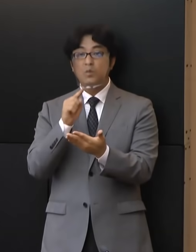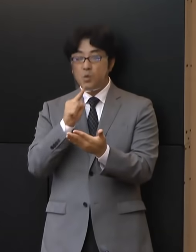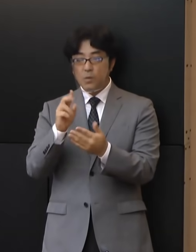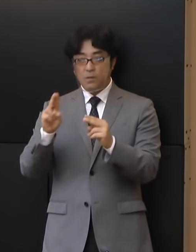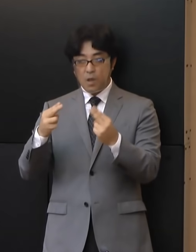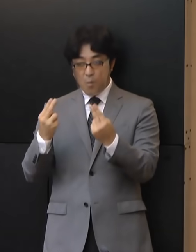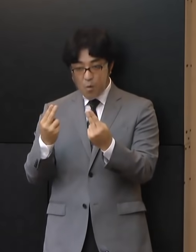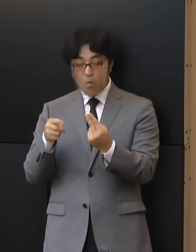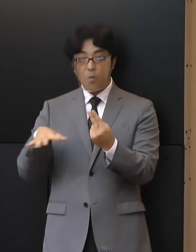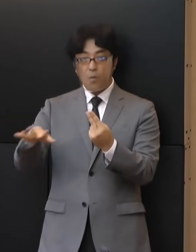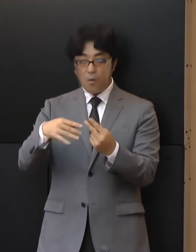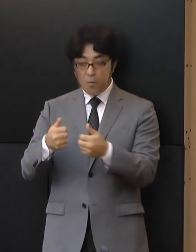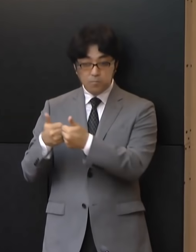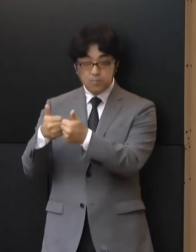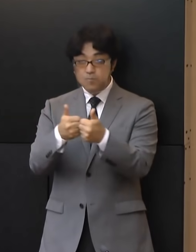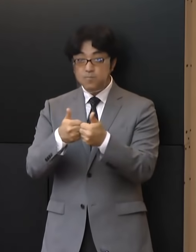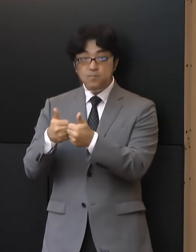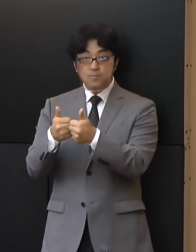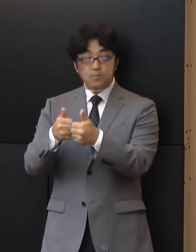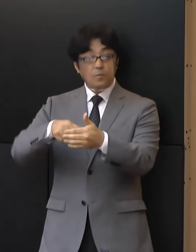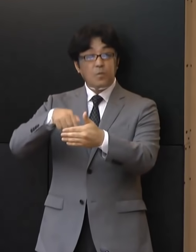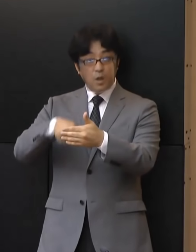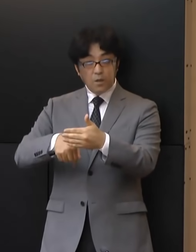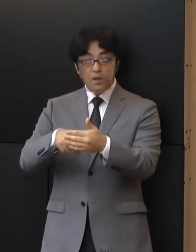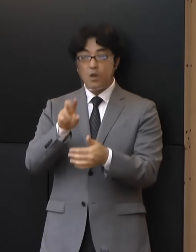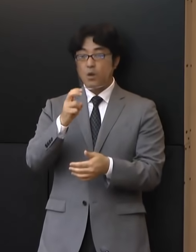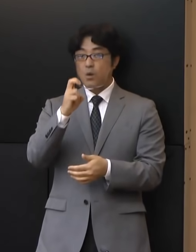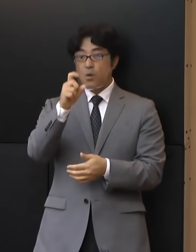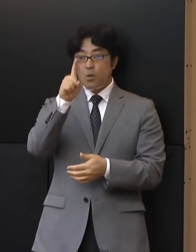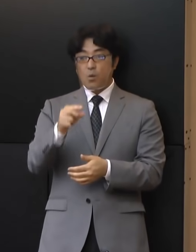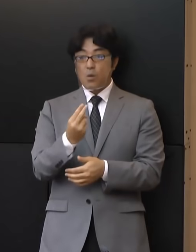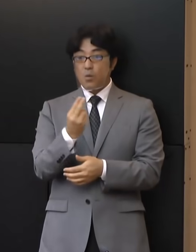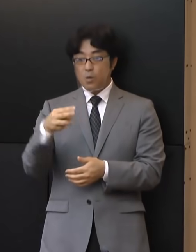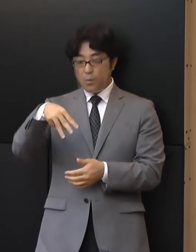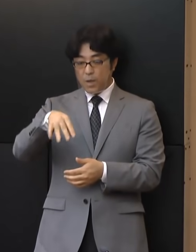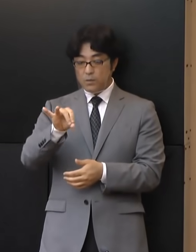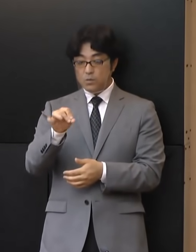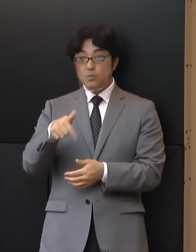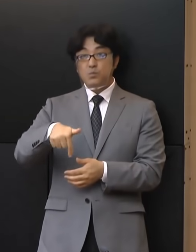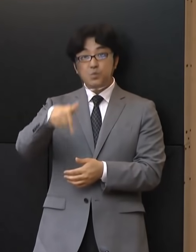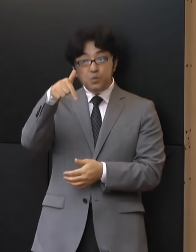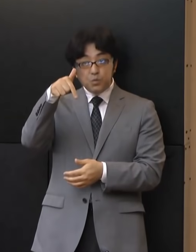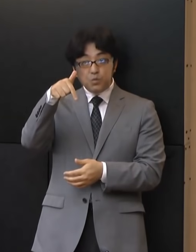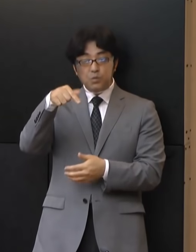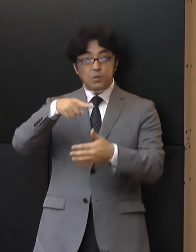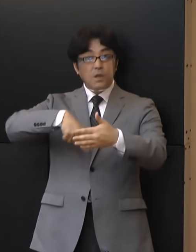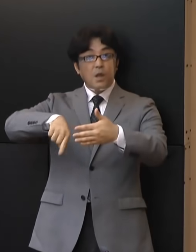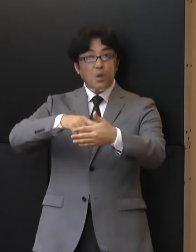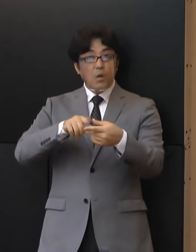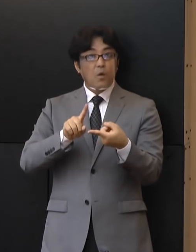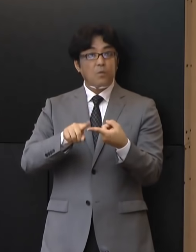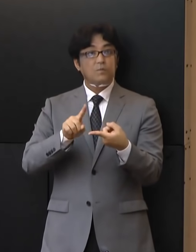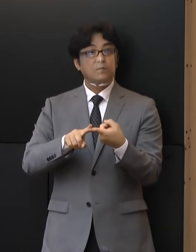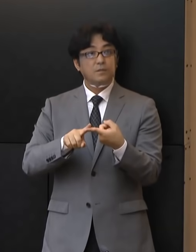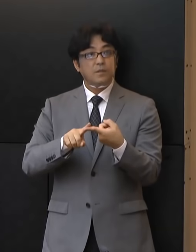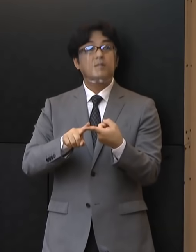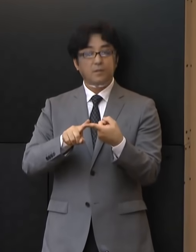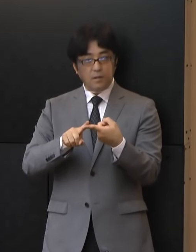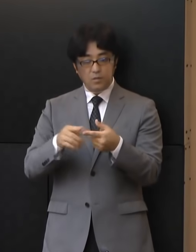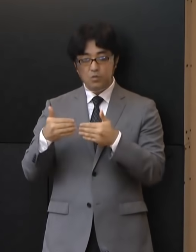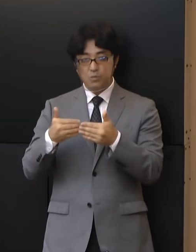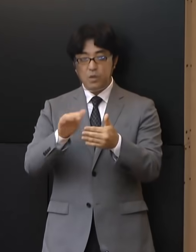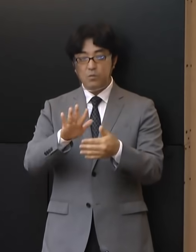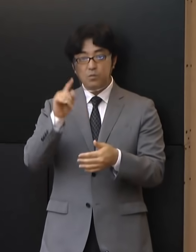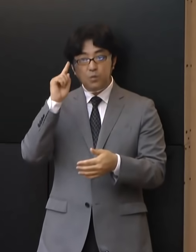議の、で示されましたロードマップとも整合が取れているというふうに、考えております